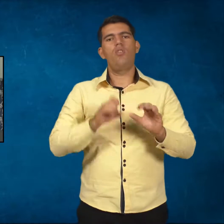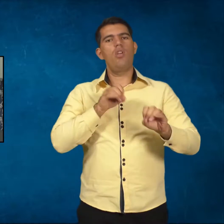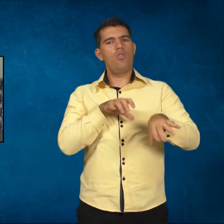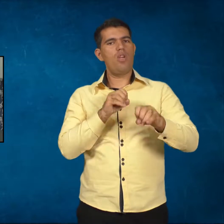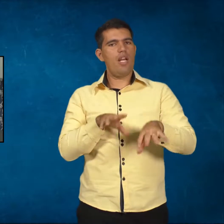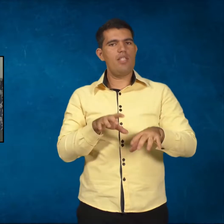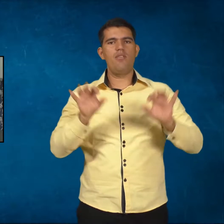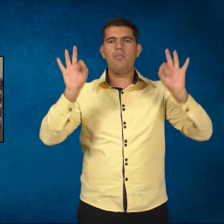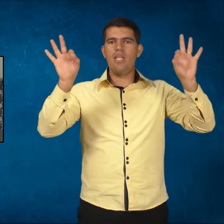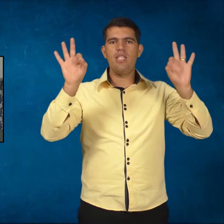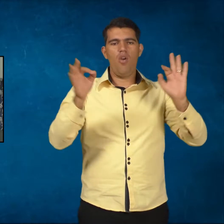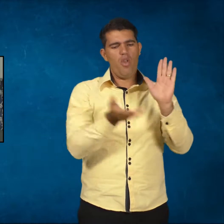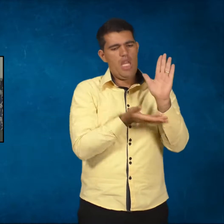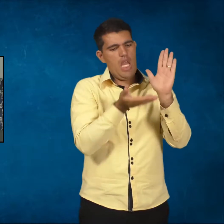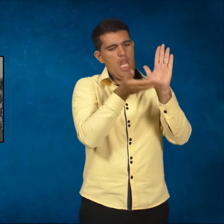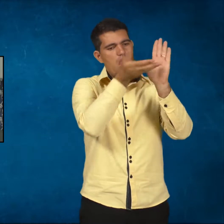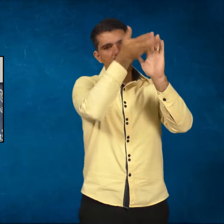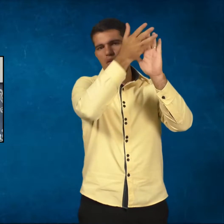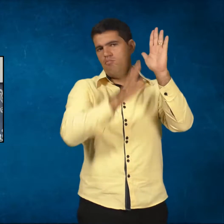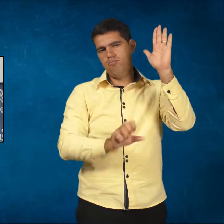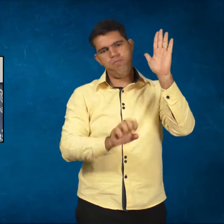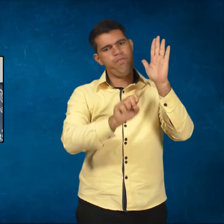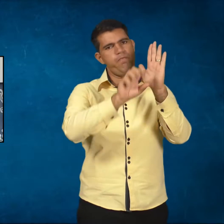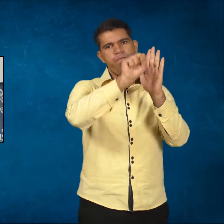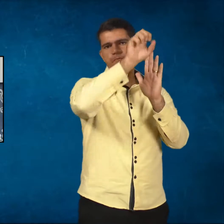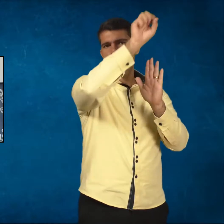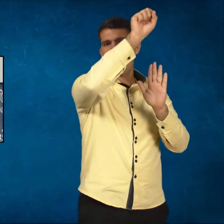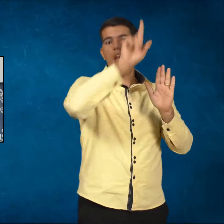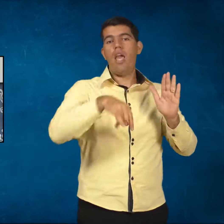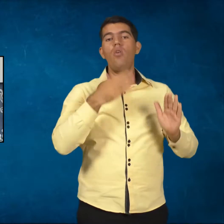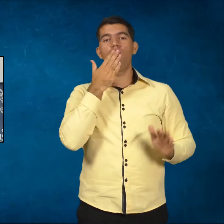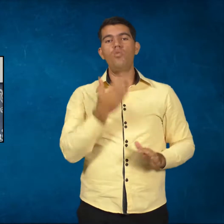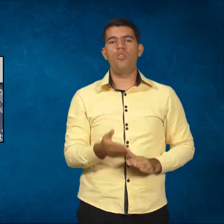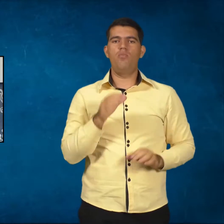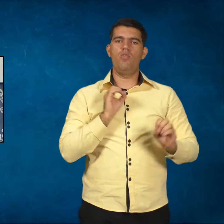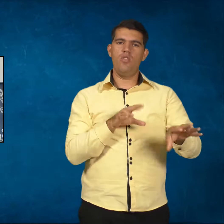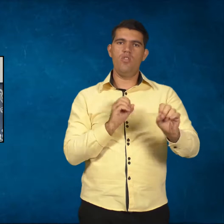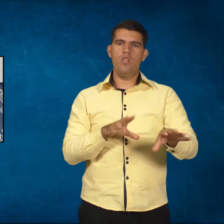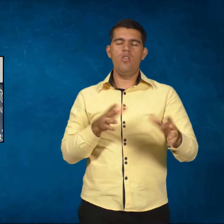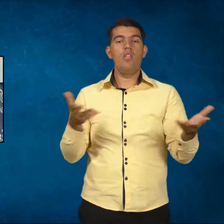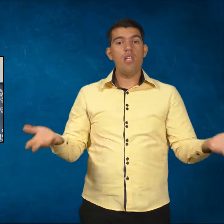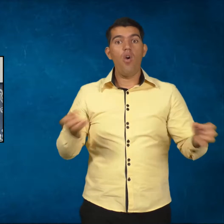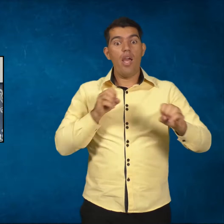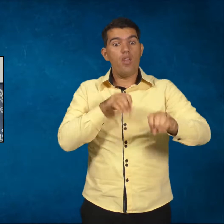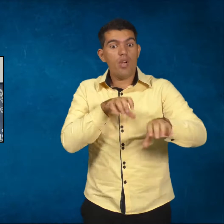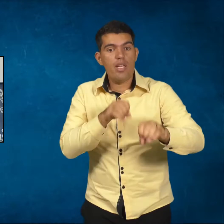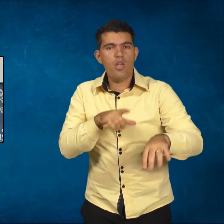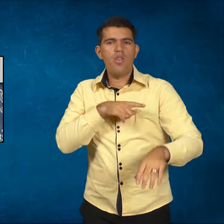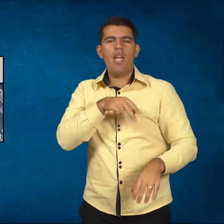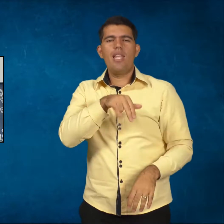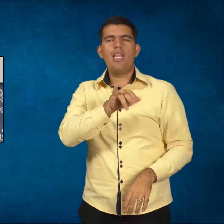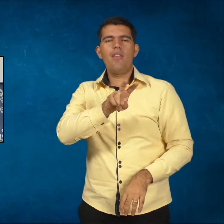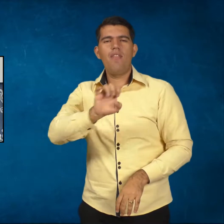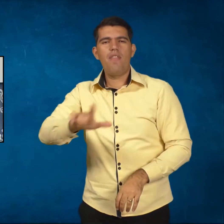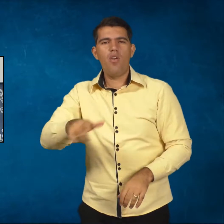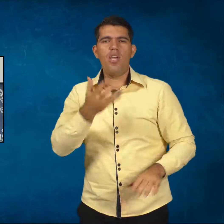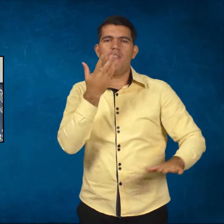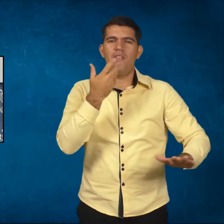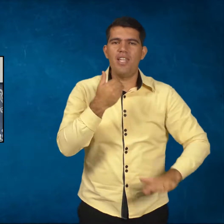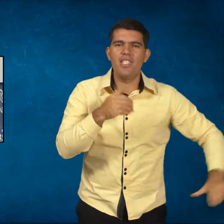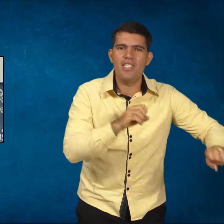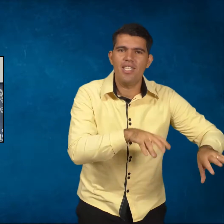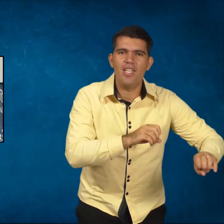transversal, ela é uma modalidade de ensino. E, de fato, a educação, ela tem os níveis de ensino, educação